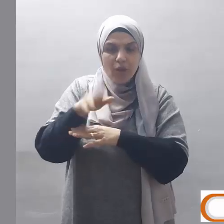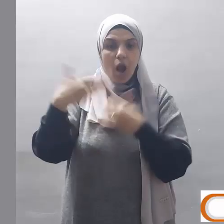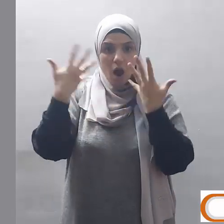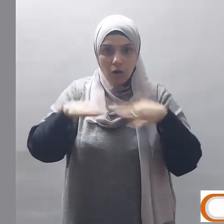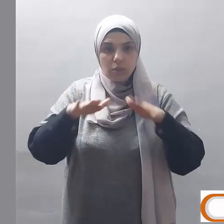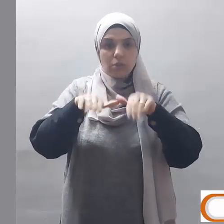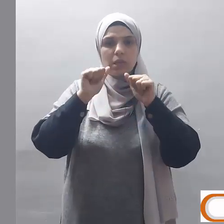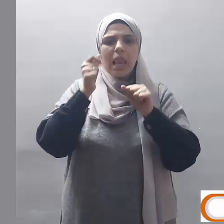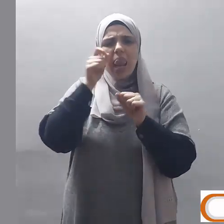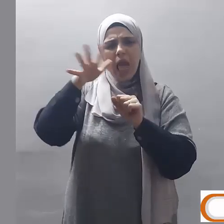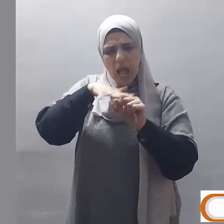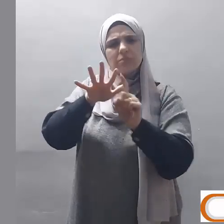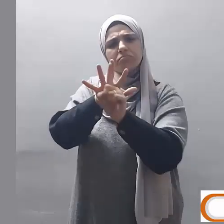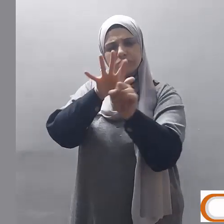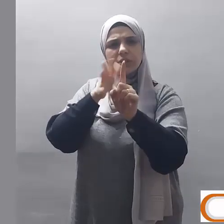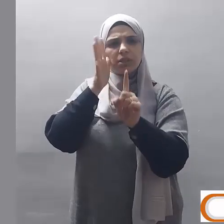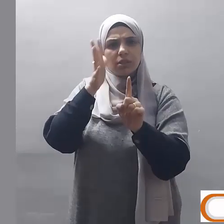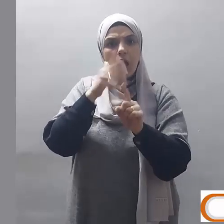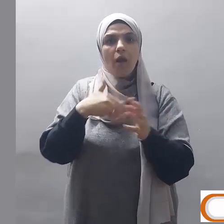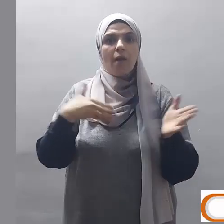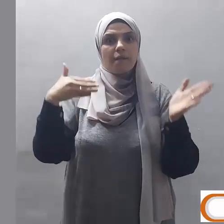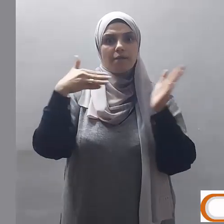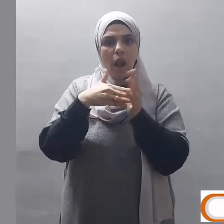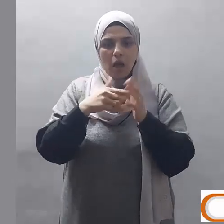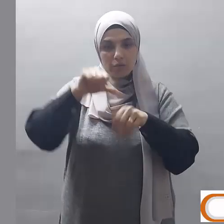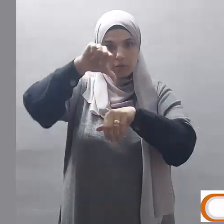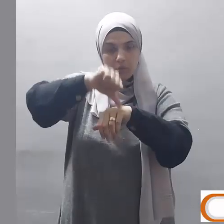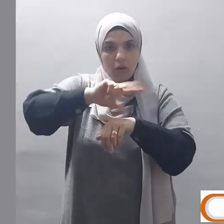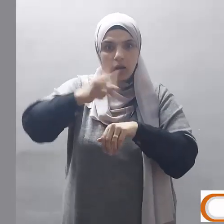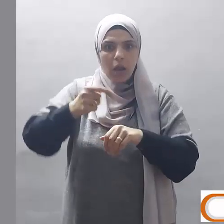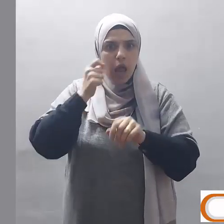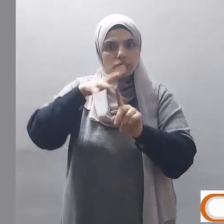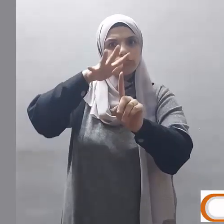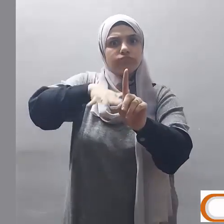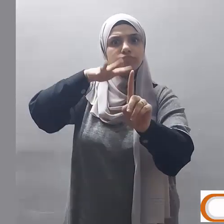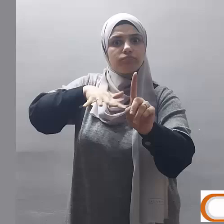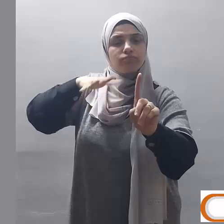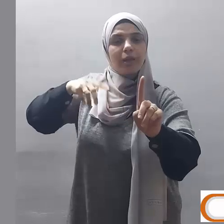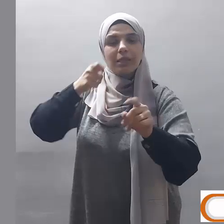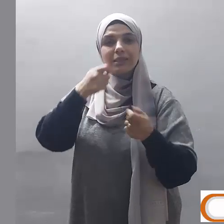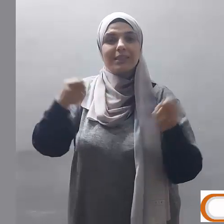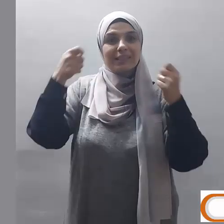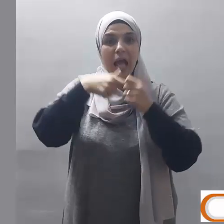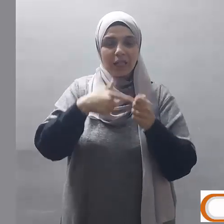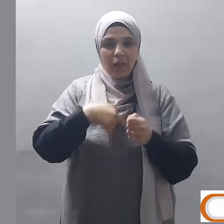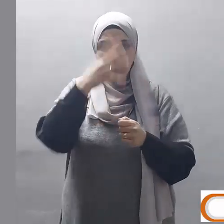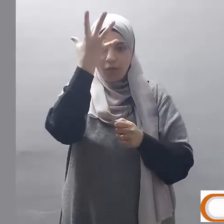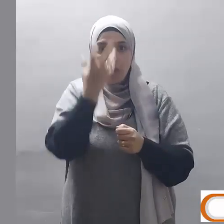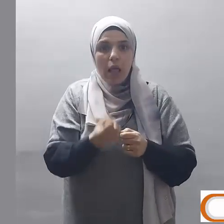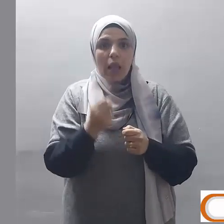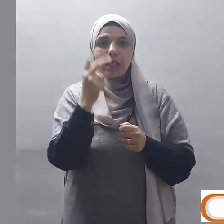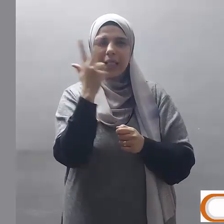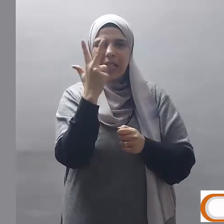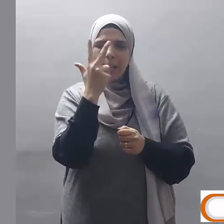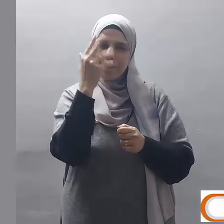ناس ثم صلى من القابله فكثر الناس ثم اجتمعوا من الليله الثالثه او